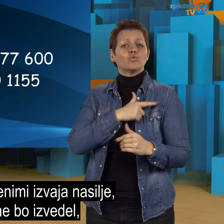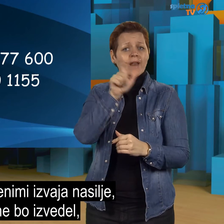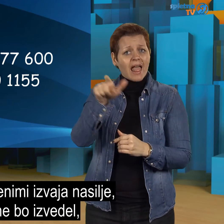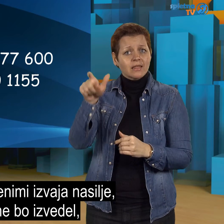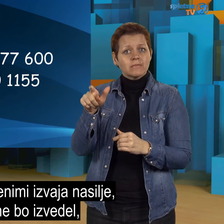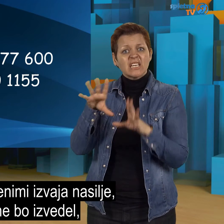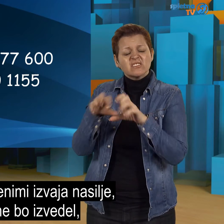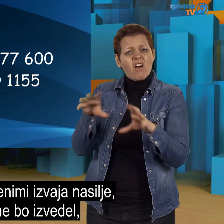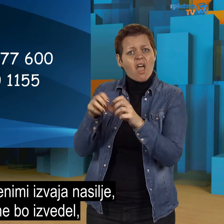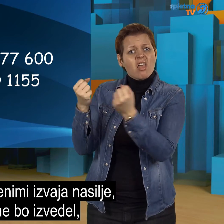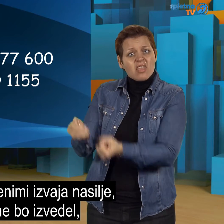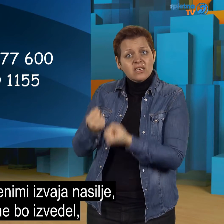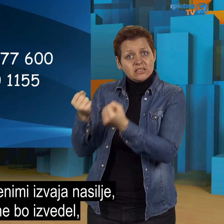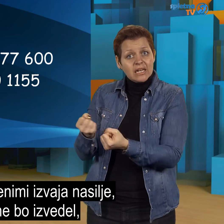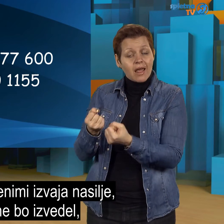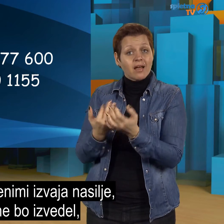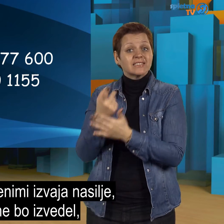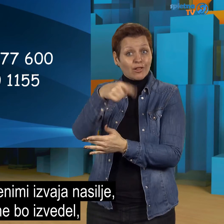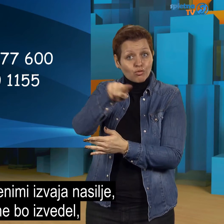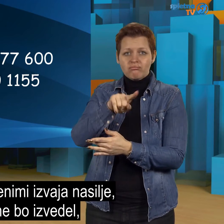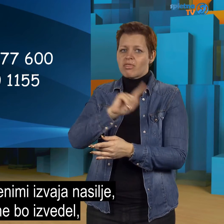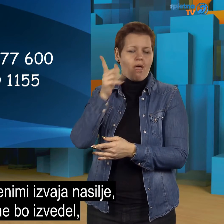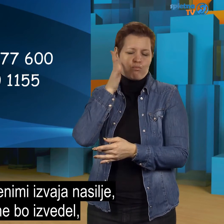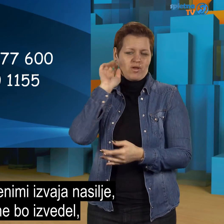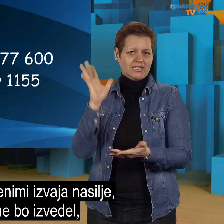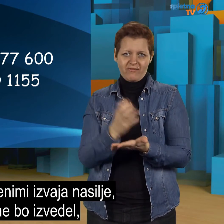izvedel, vi pa boste lahko prejeli pomoč.